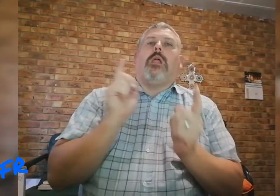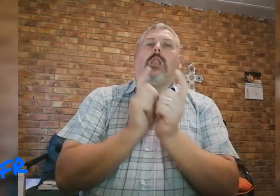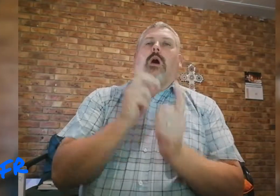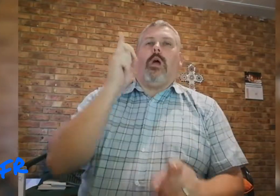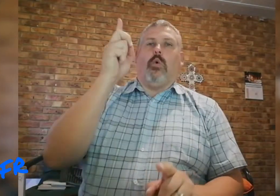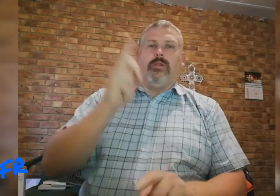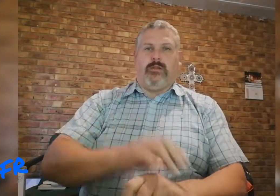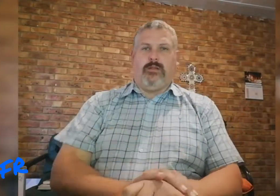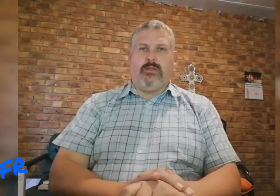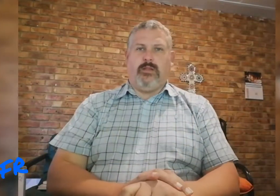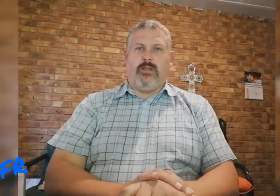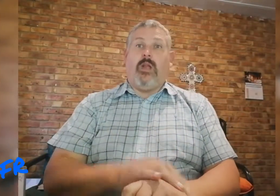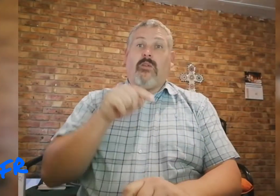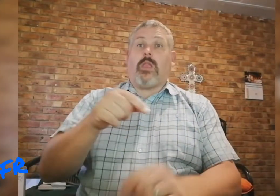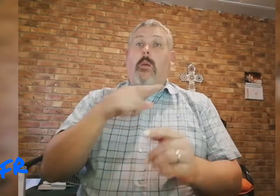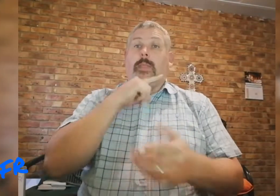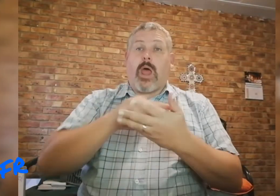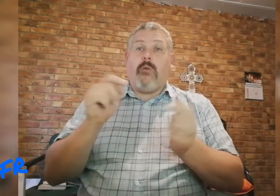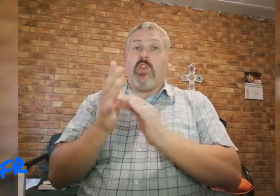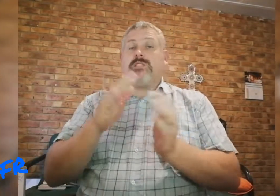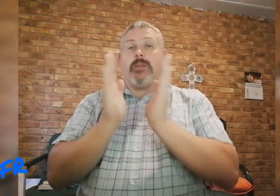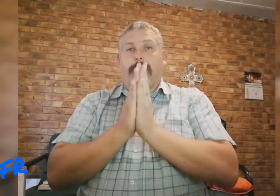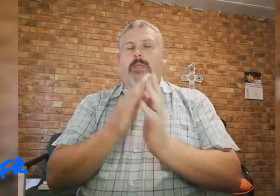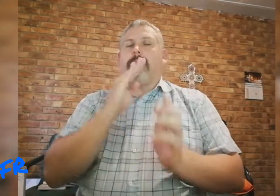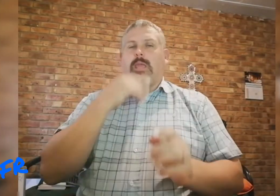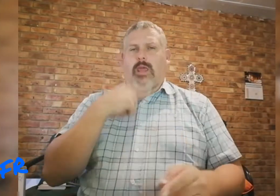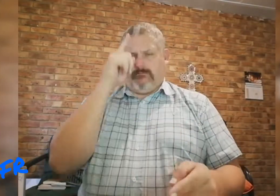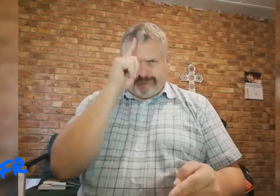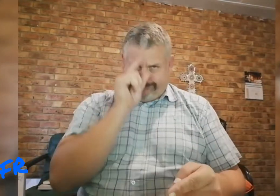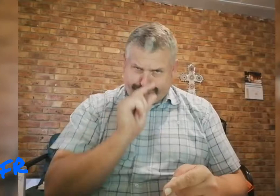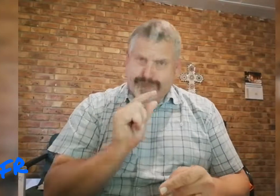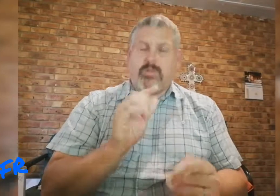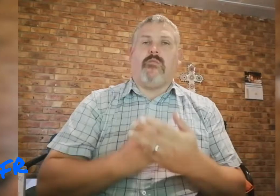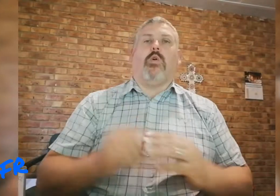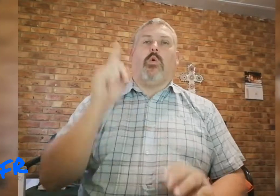nou, God. Want met naam van Jesus te bid, beteken ek voor hom.